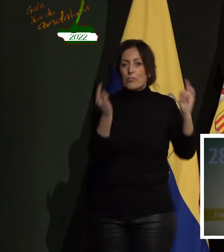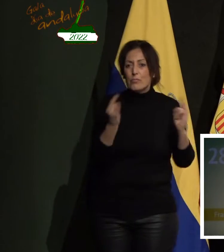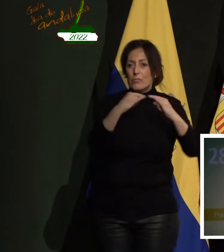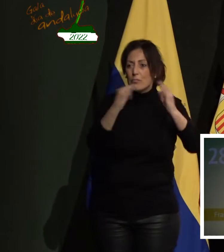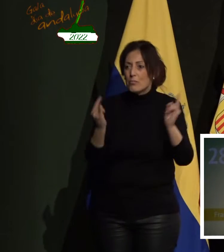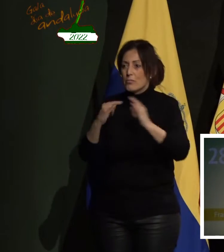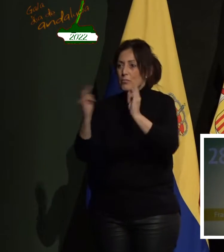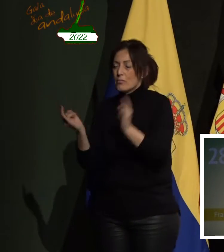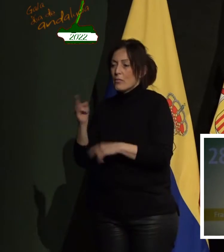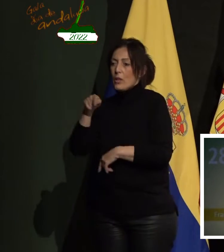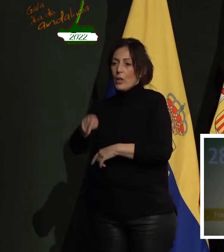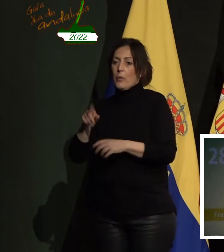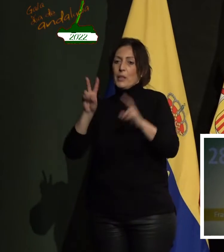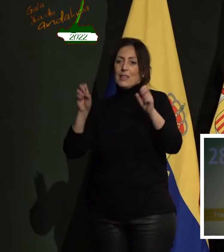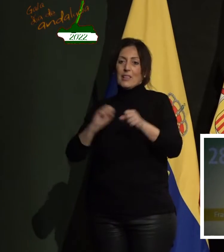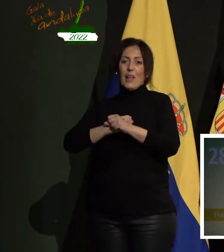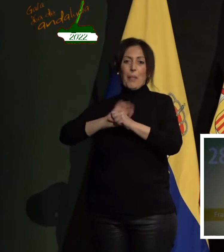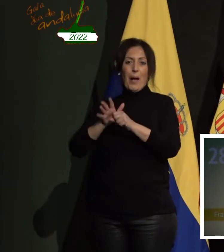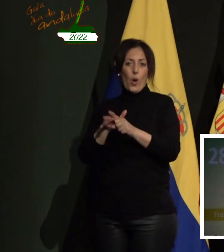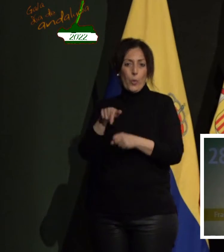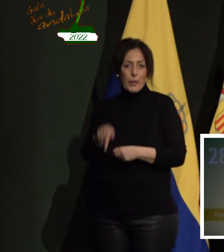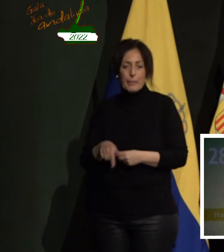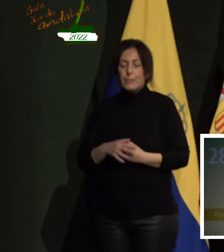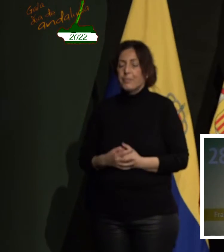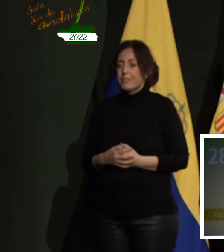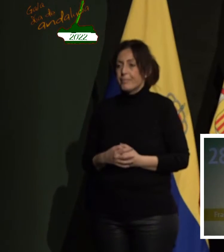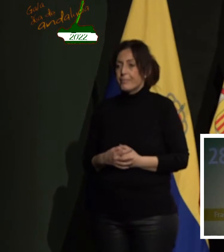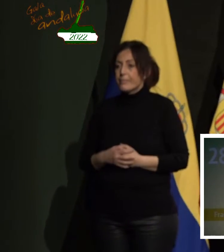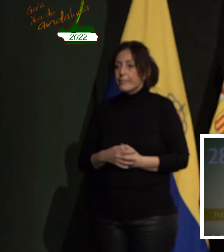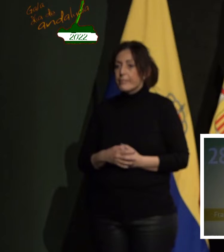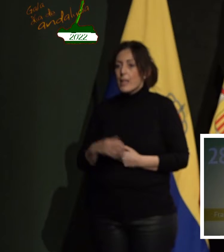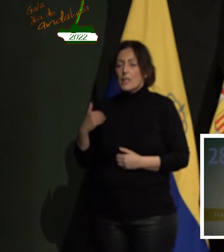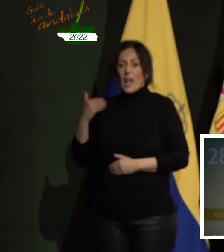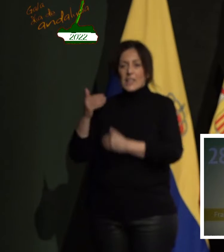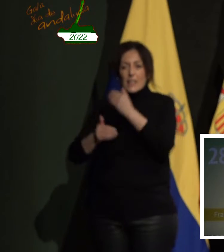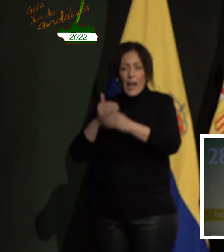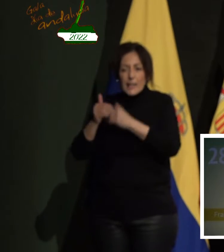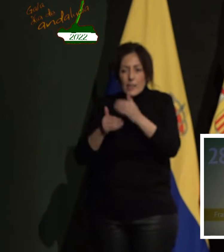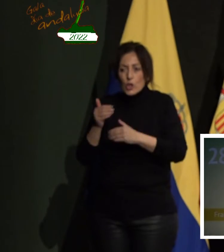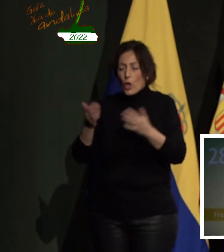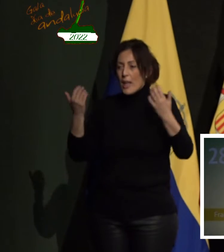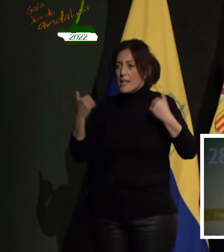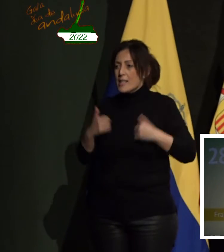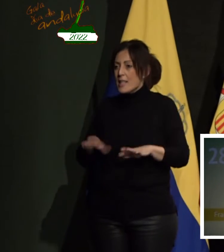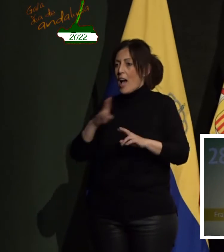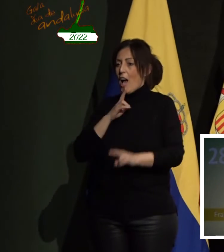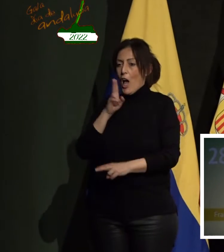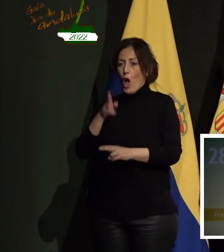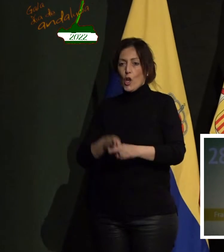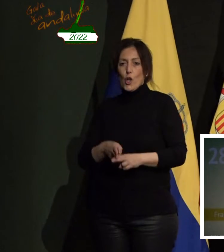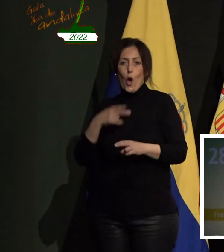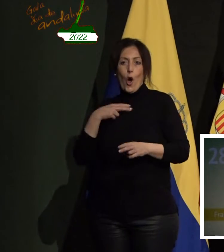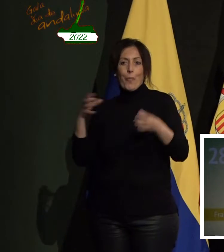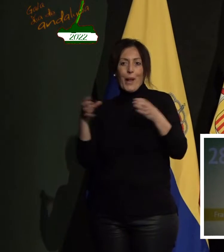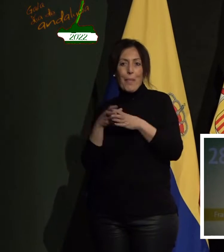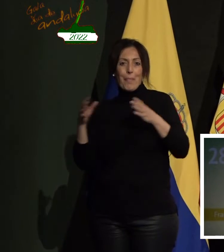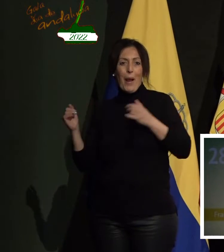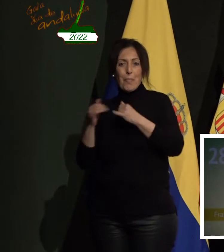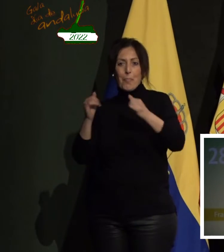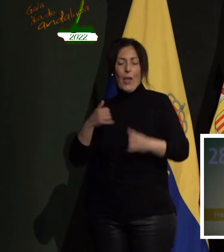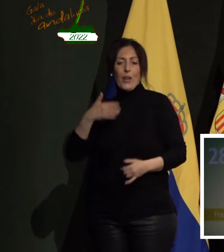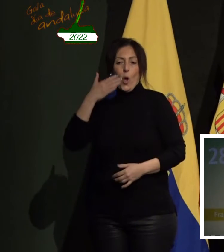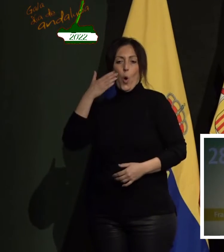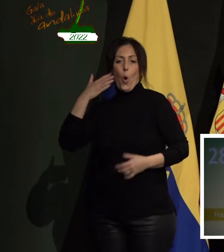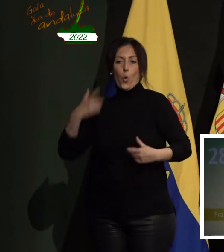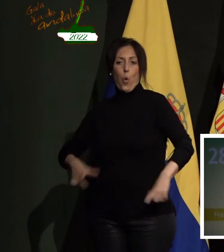de la pandemia del COVID-19. Por su trayectoria y por haber llevado siempre el nombre de Palma del Río con orgullo,